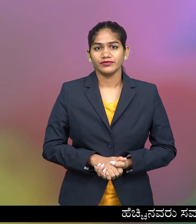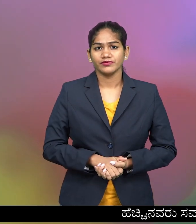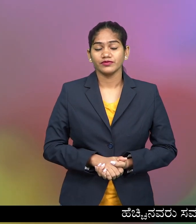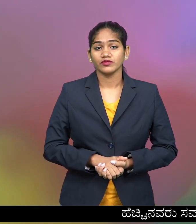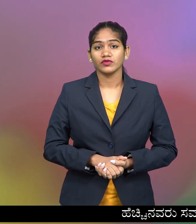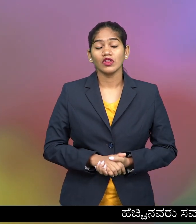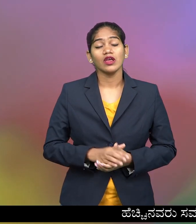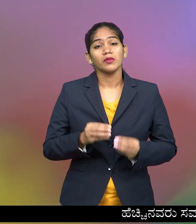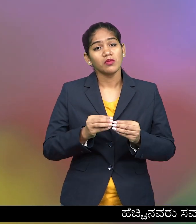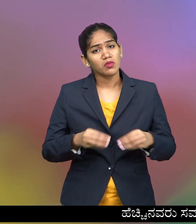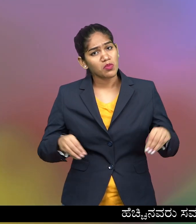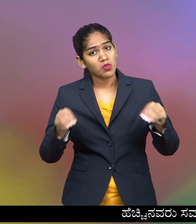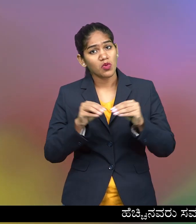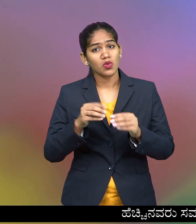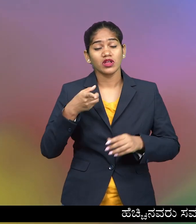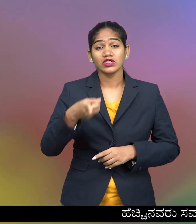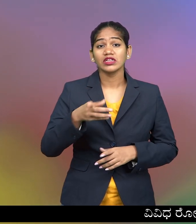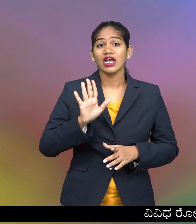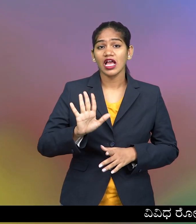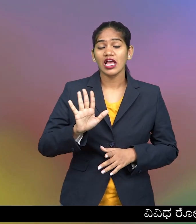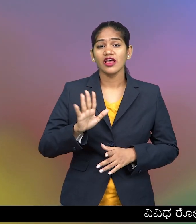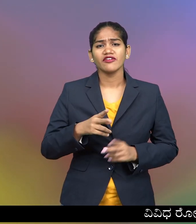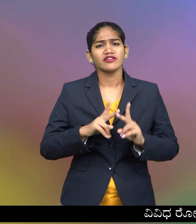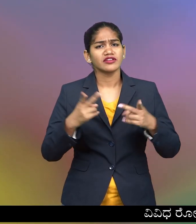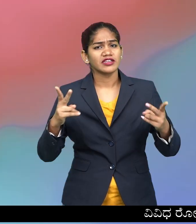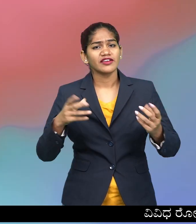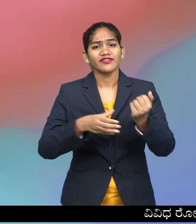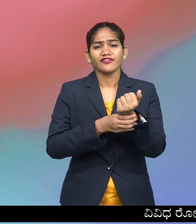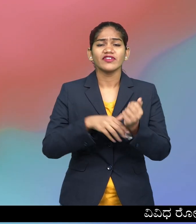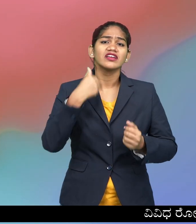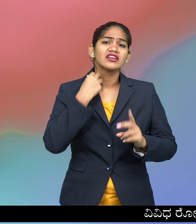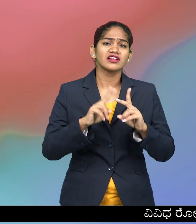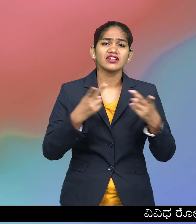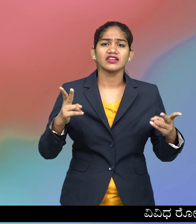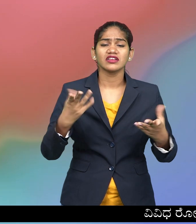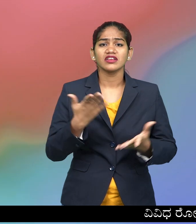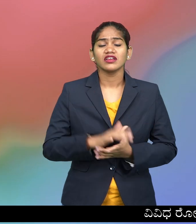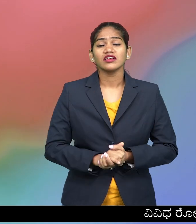ಹೆಚ್ಚಿನವರು ಸಮತೋಲಿತ ಆಹಾರದ ಕೊರತೆಯಿಂದ ವಿವಿಧ ರೋಗಗಳನ್ನು ಎದುರಿಸುತ್ತಿದ್ದಾರೆ.